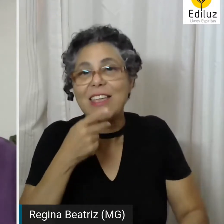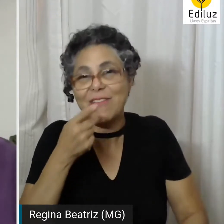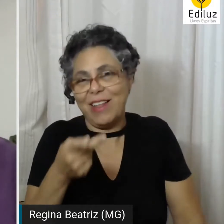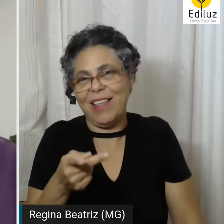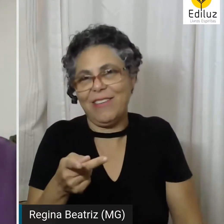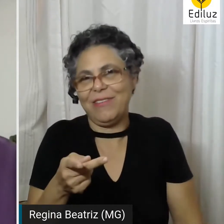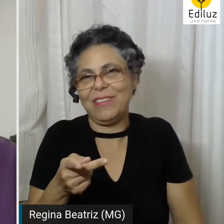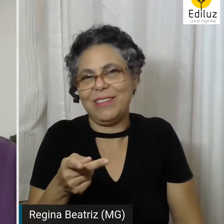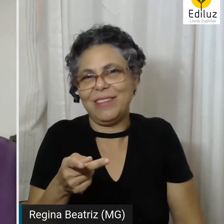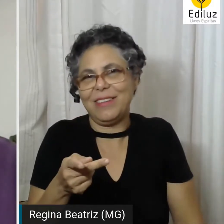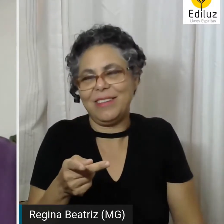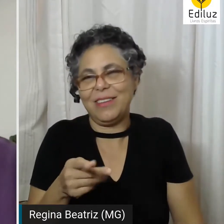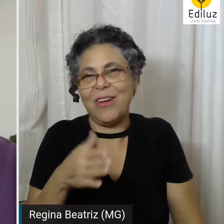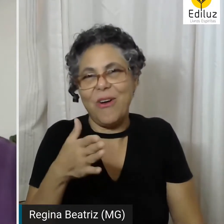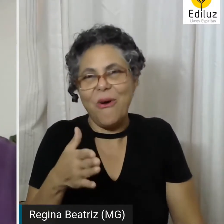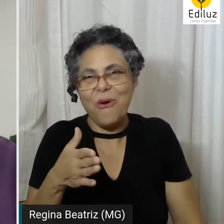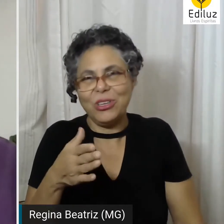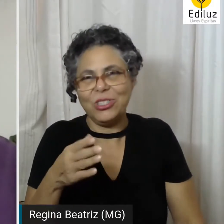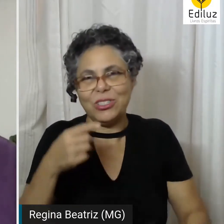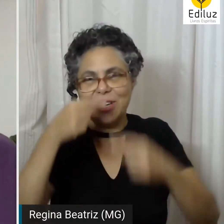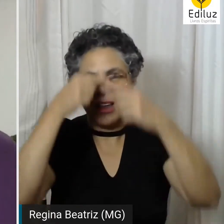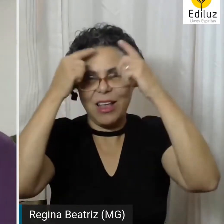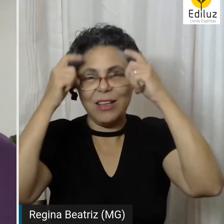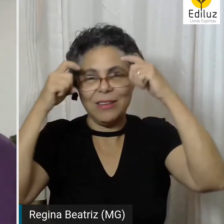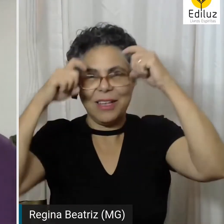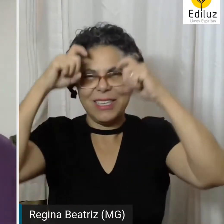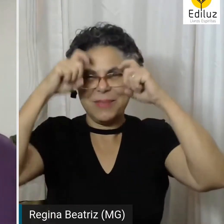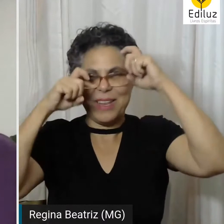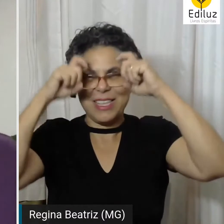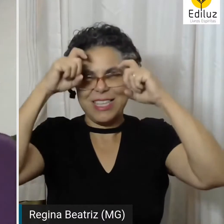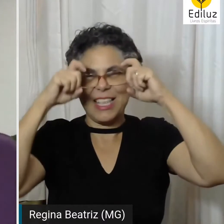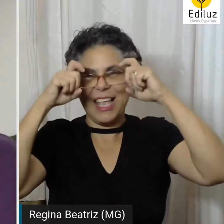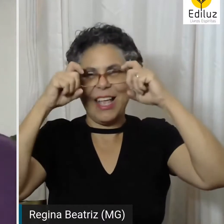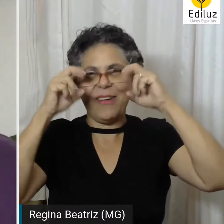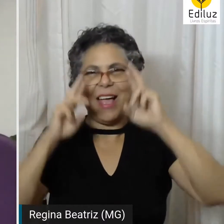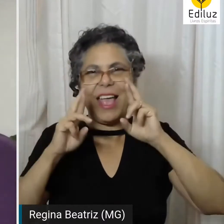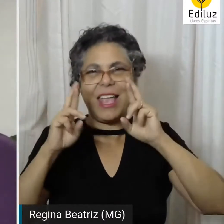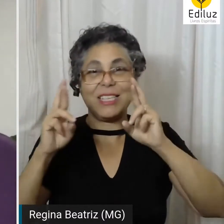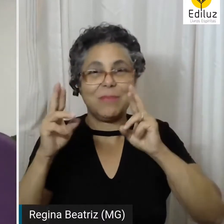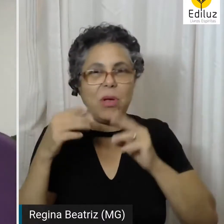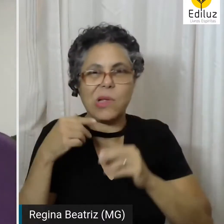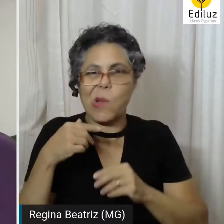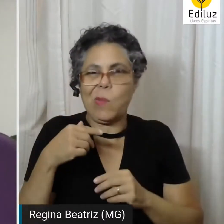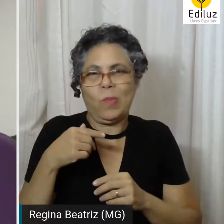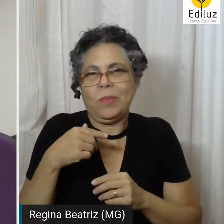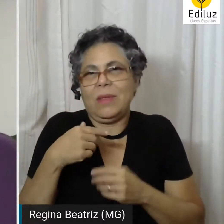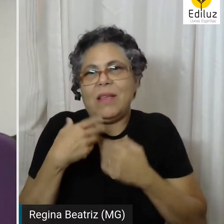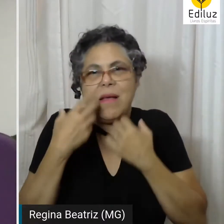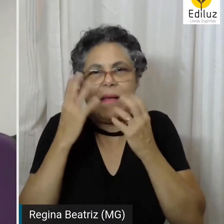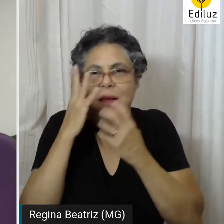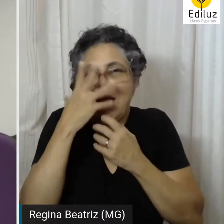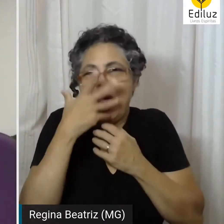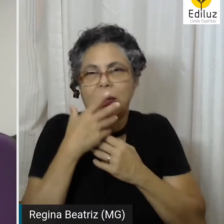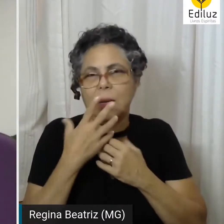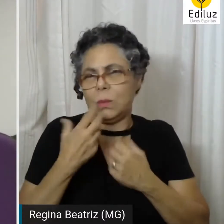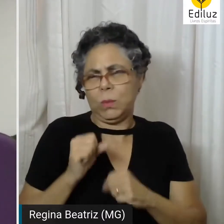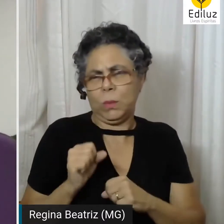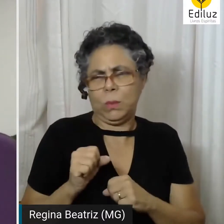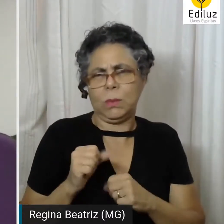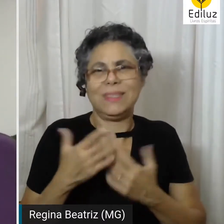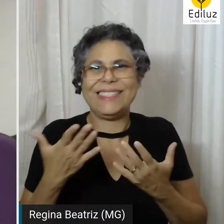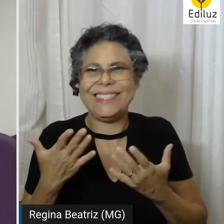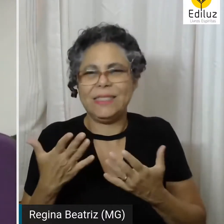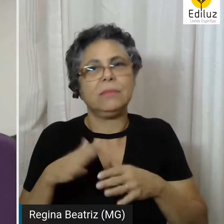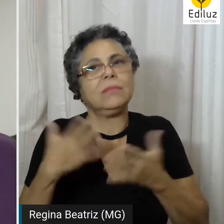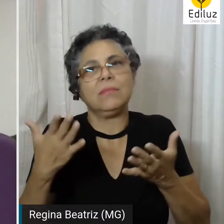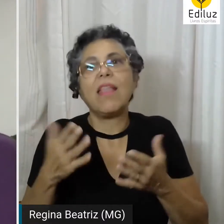Hoje, a expressão facial, a resposta fisiológica, a fisionomia, ela diz